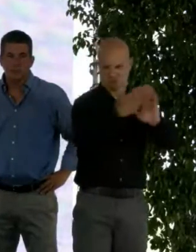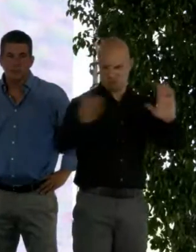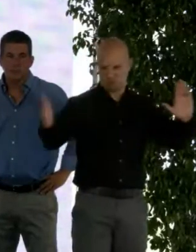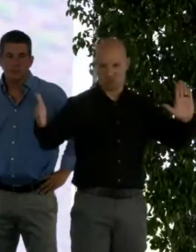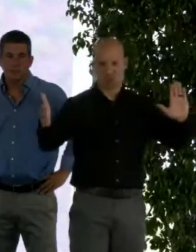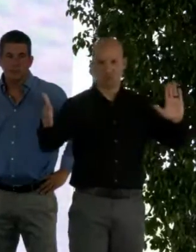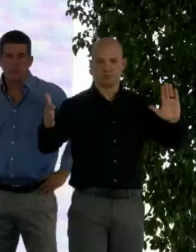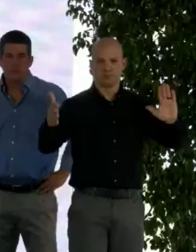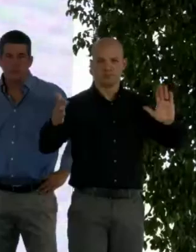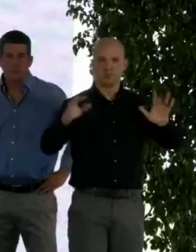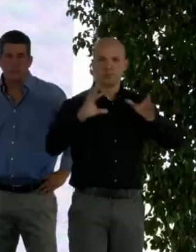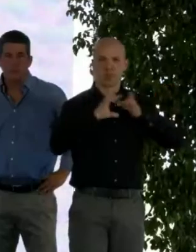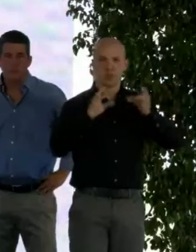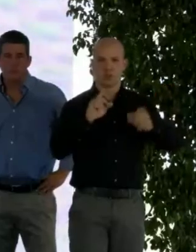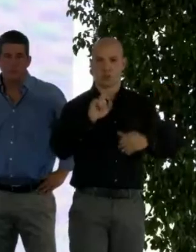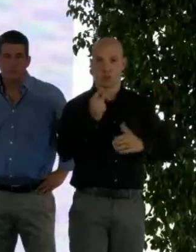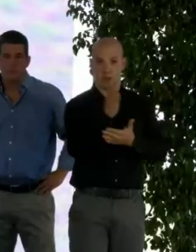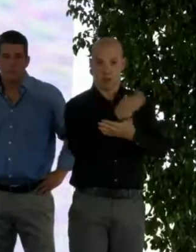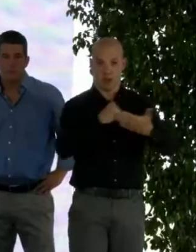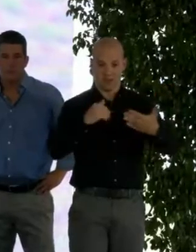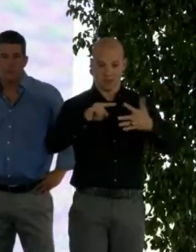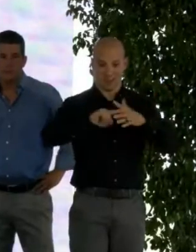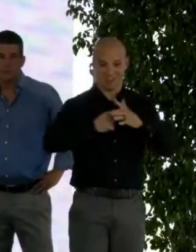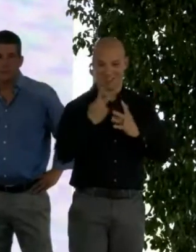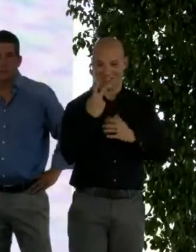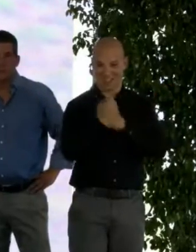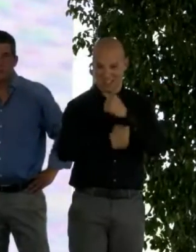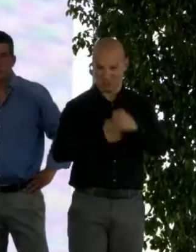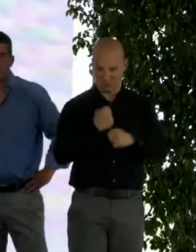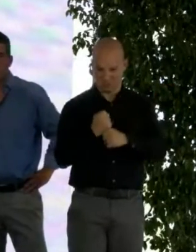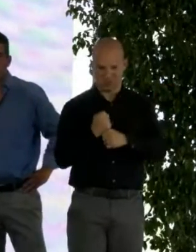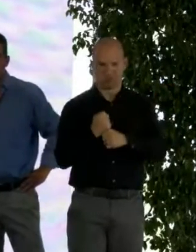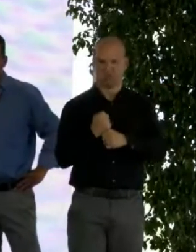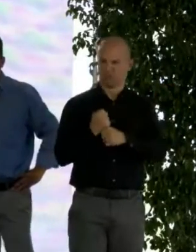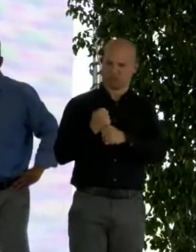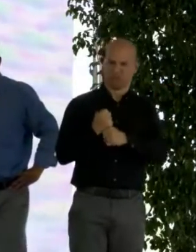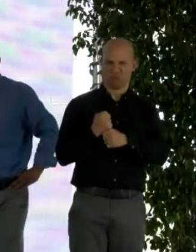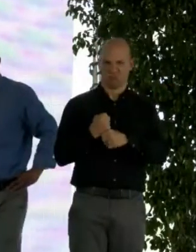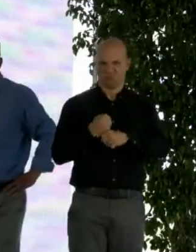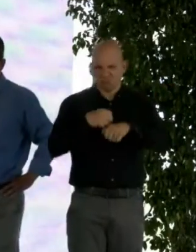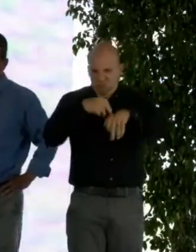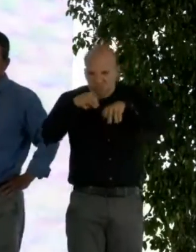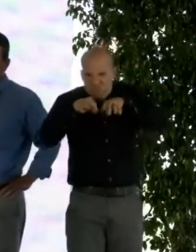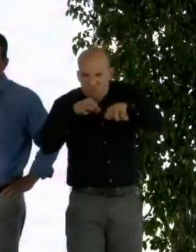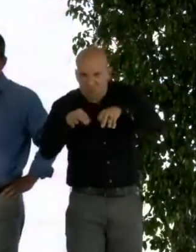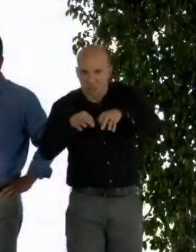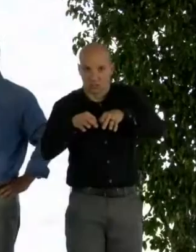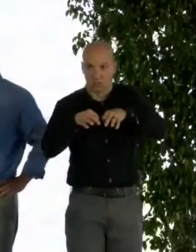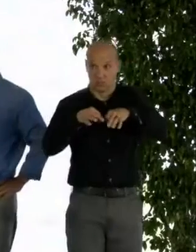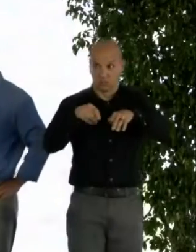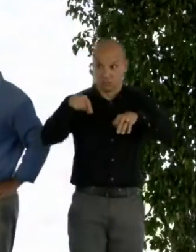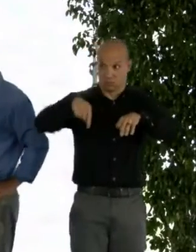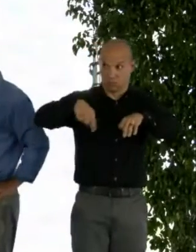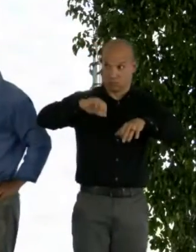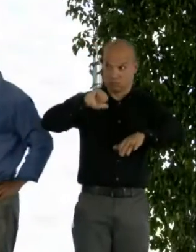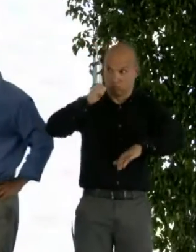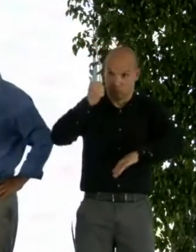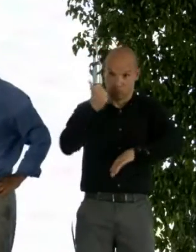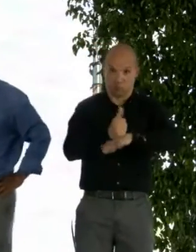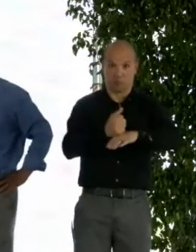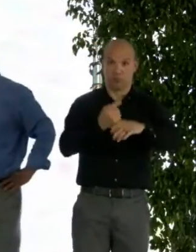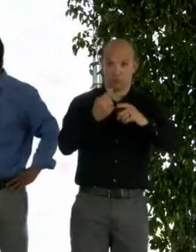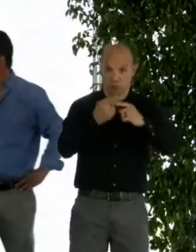primera fase es dentro de 2 años, ¿cuál es esa primera fase y cuándo veríamos ya el complejo